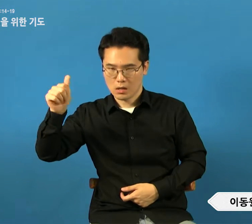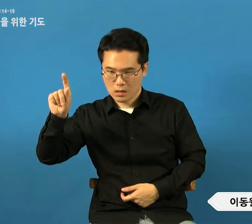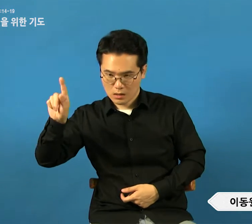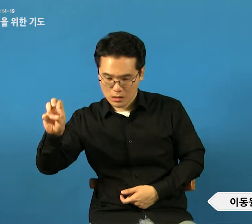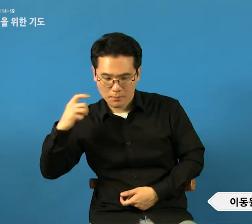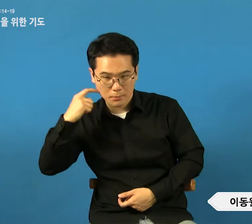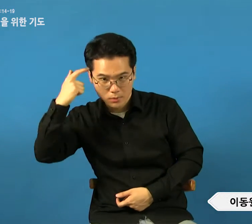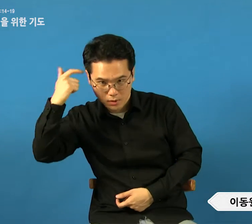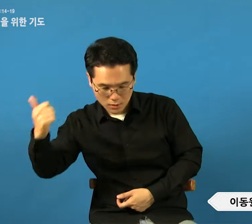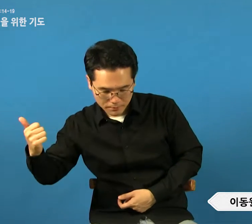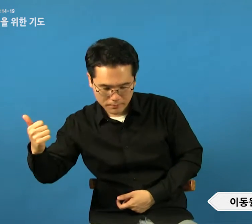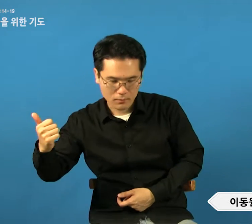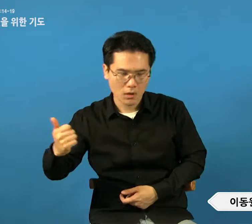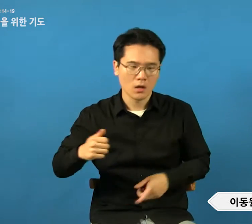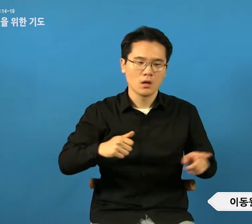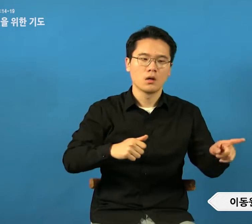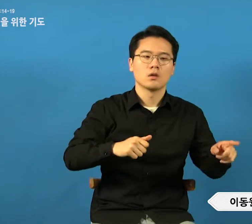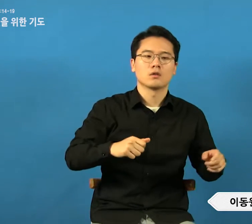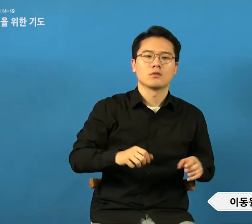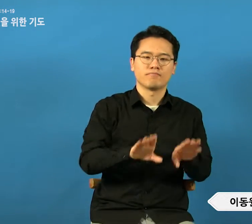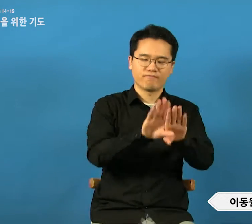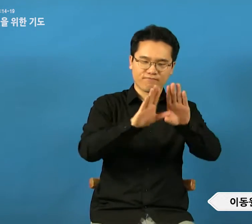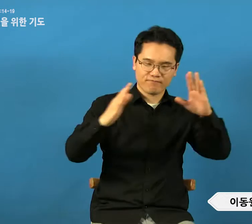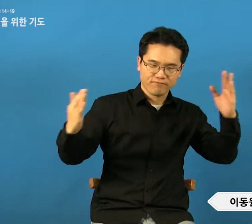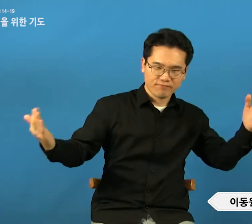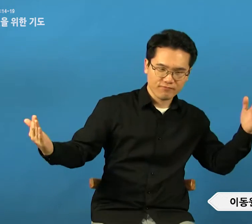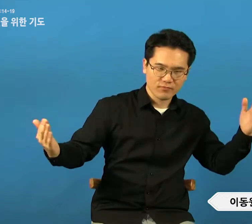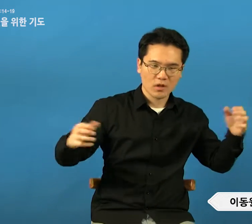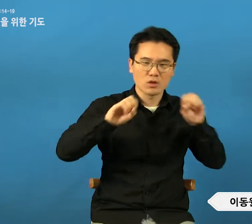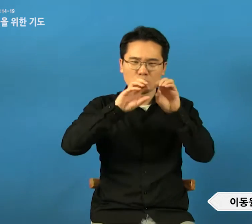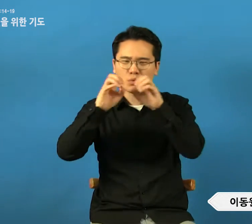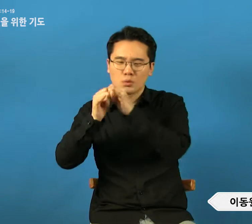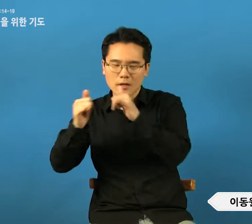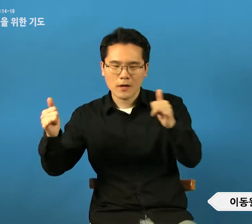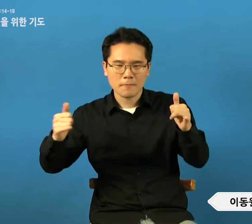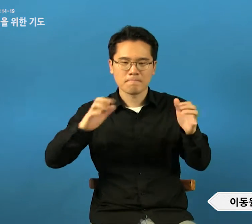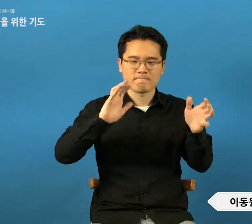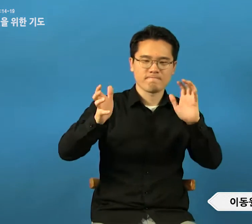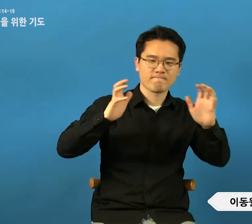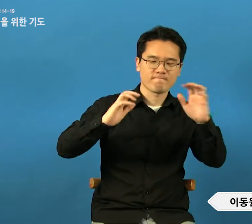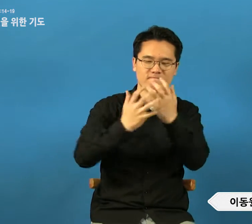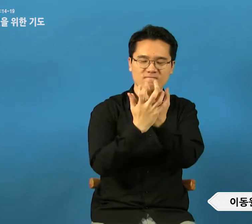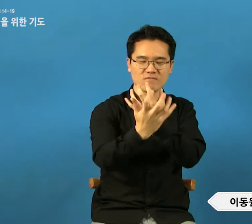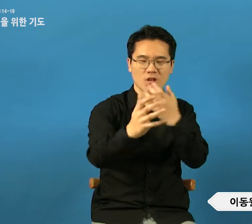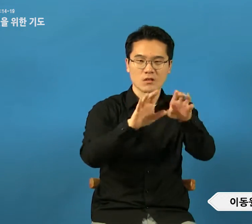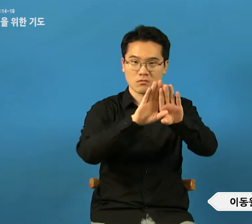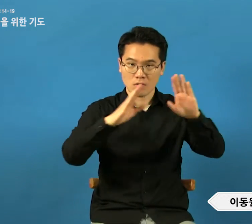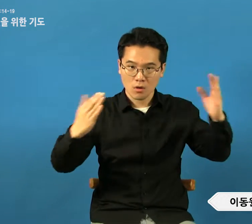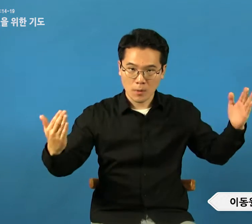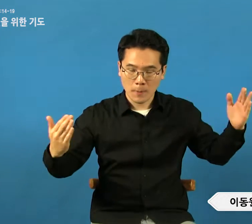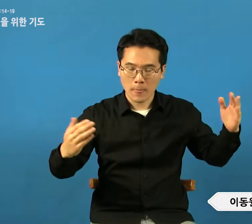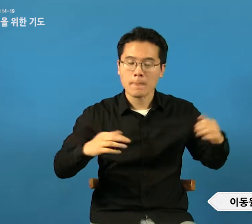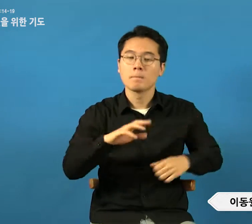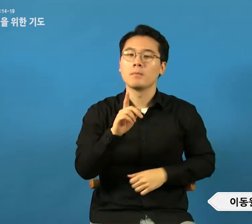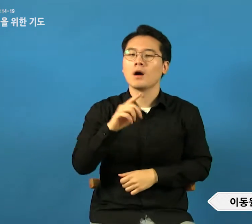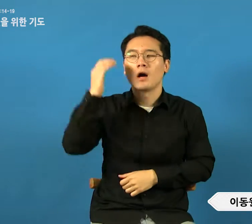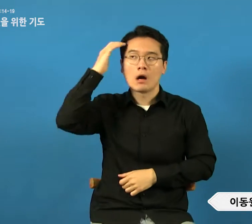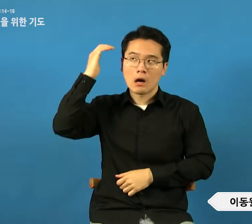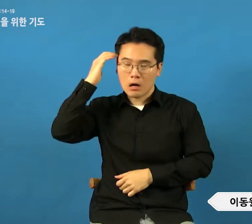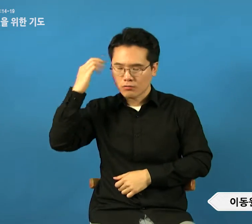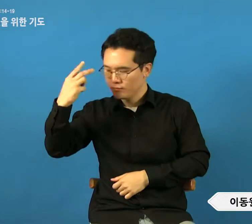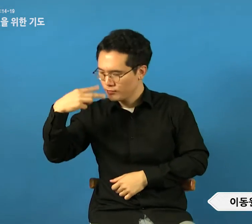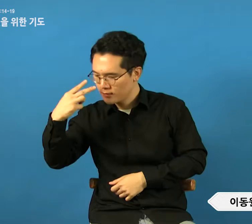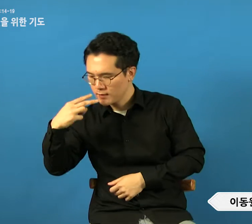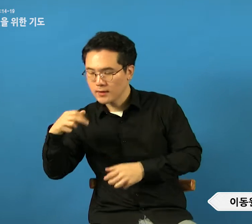지도자 전도자 컨퍼런스가 열렸는데 둘째 날 저녁에 한국인 시각장애인